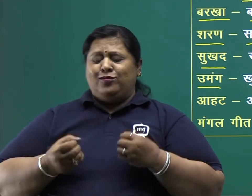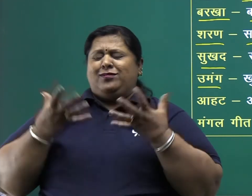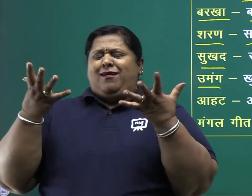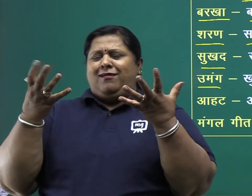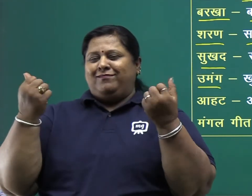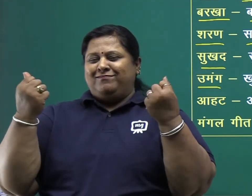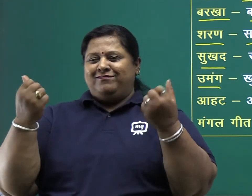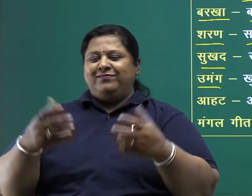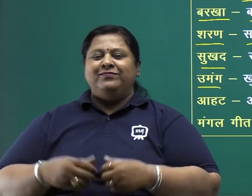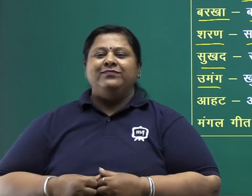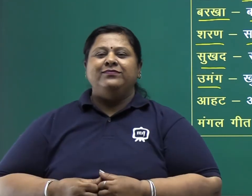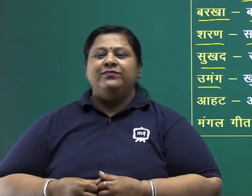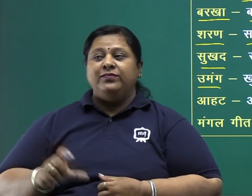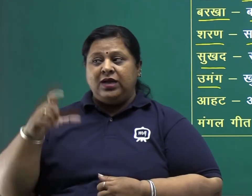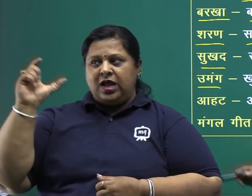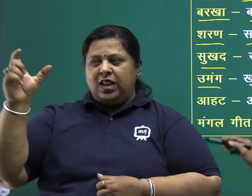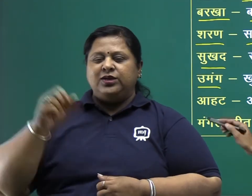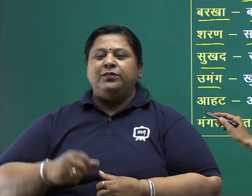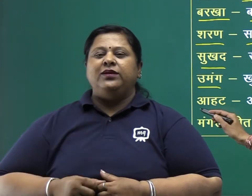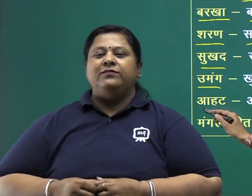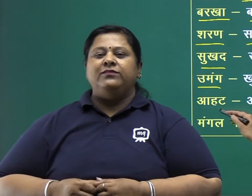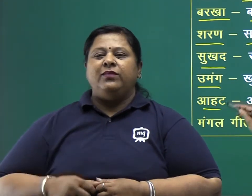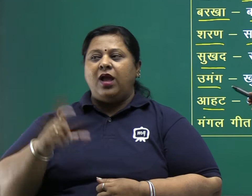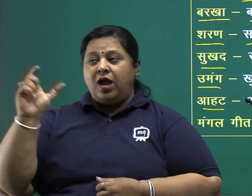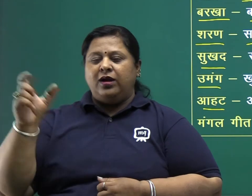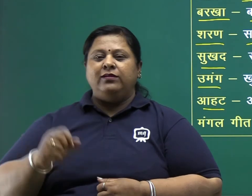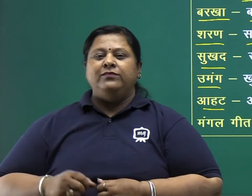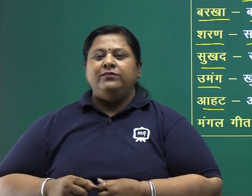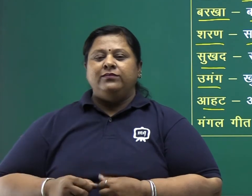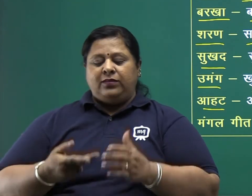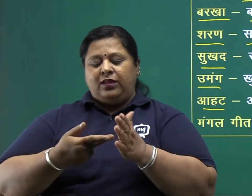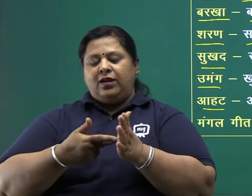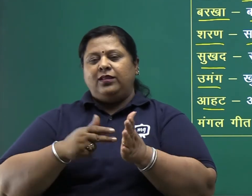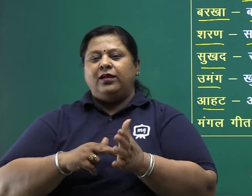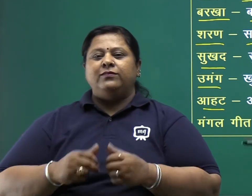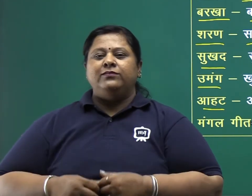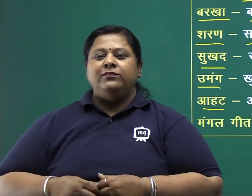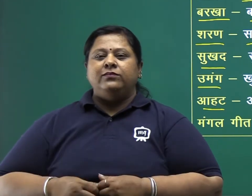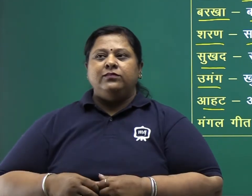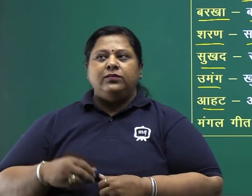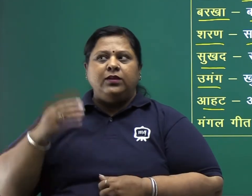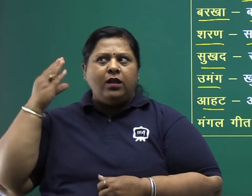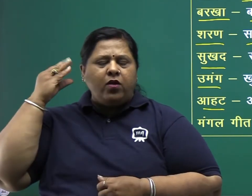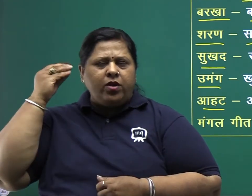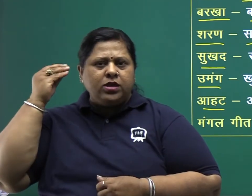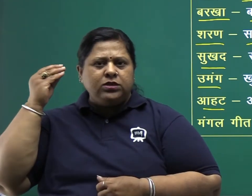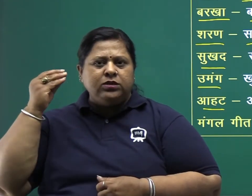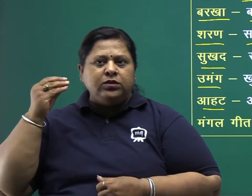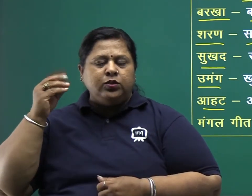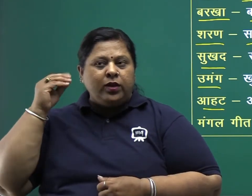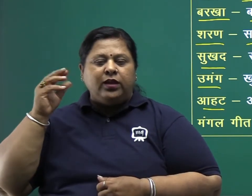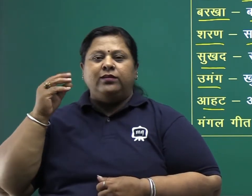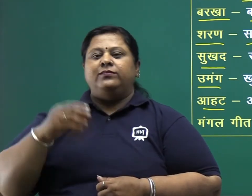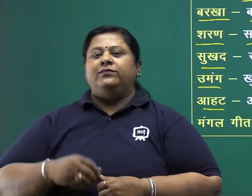उत्साह। अगला शब्द है आहट, अर्थ होगा आवाज़,